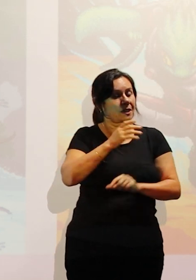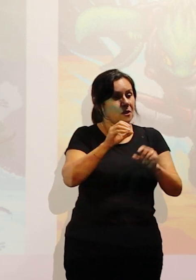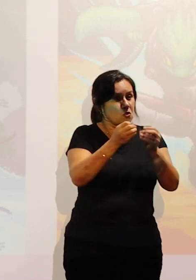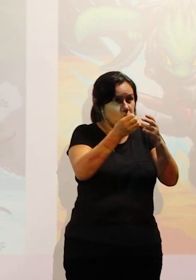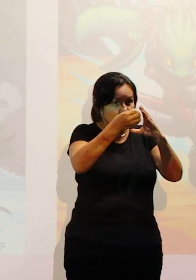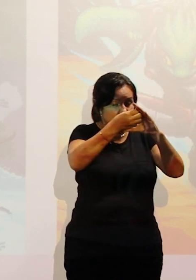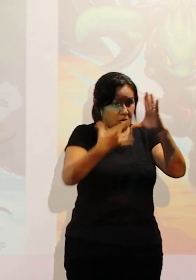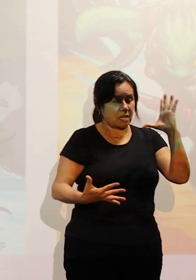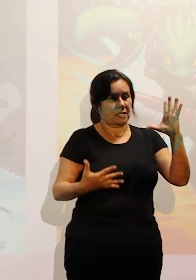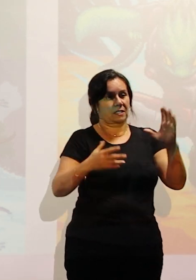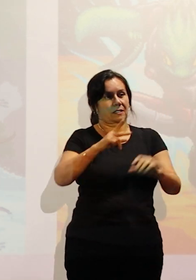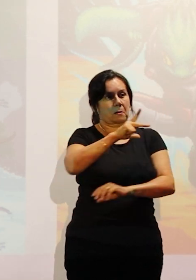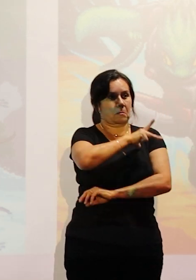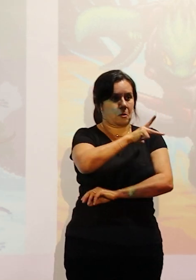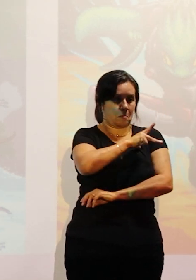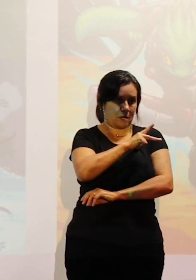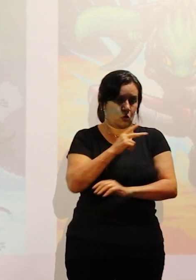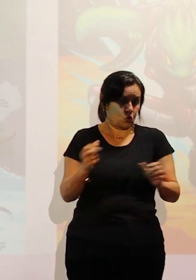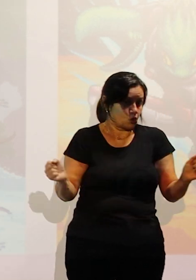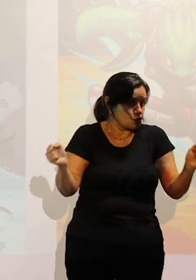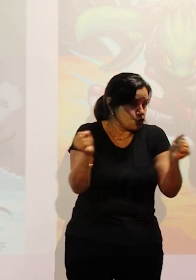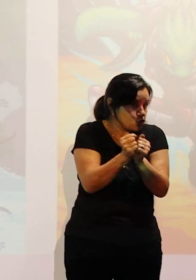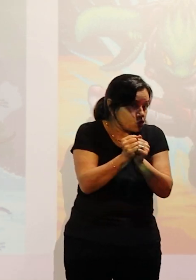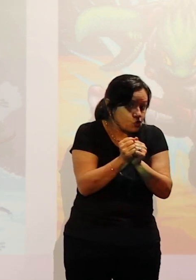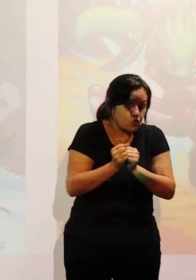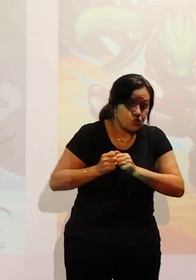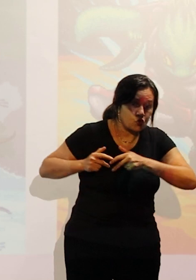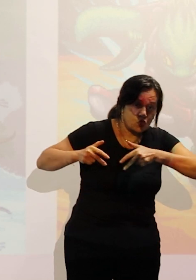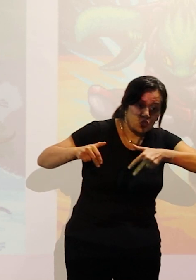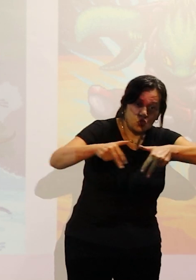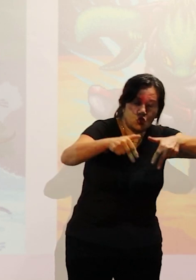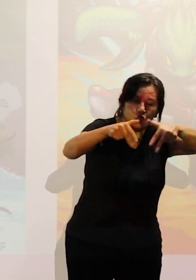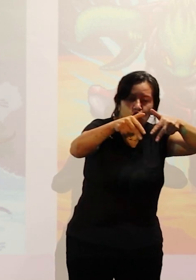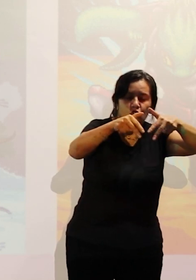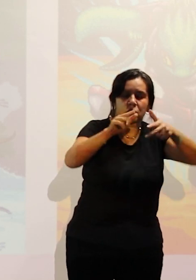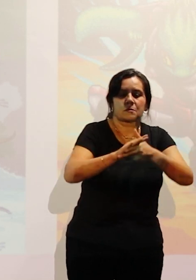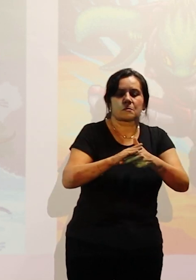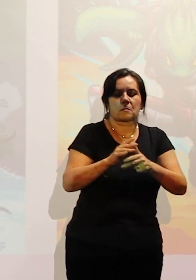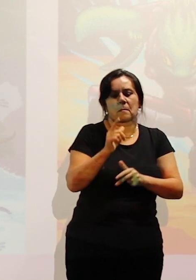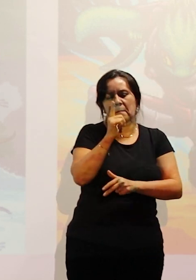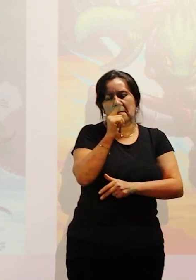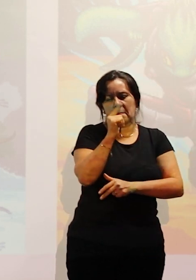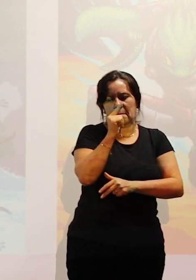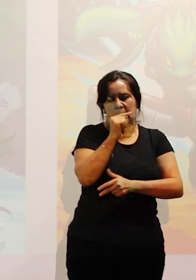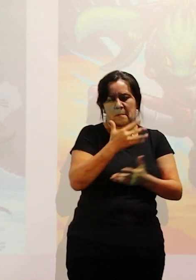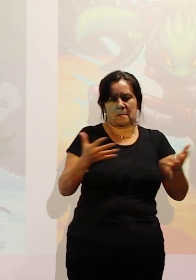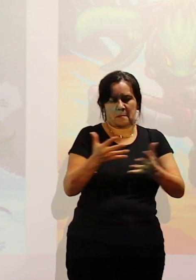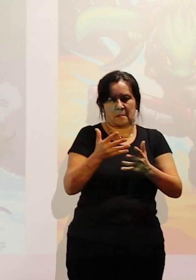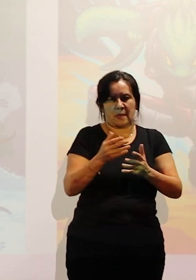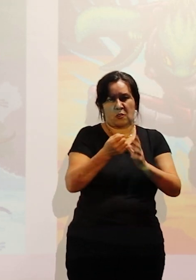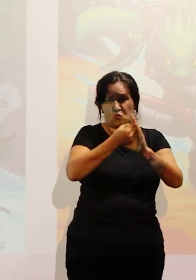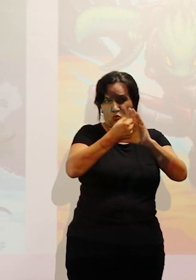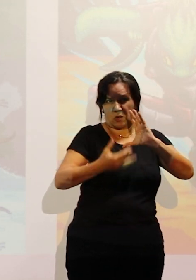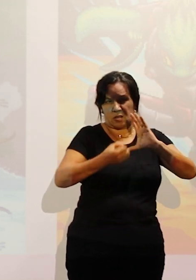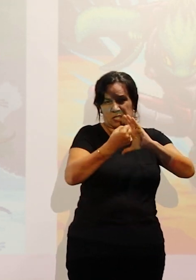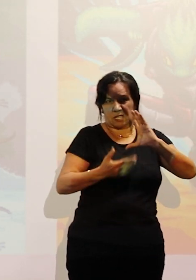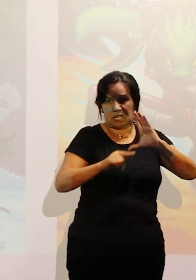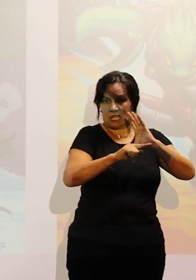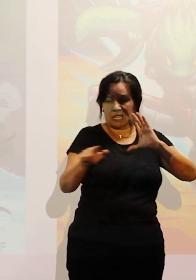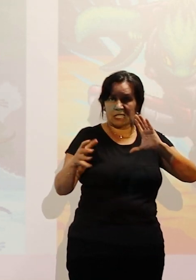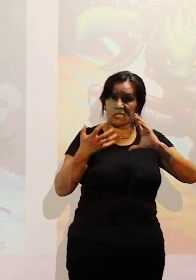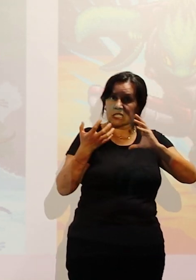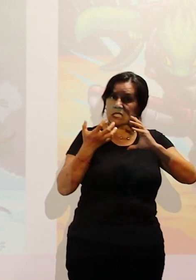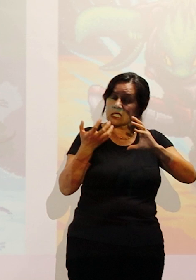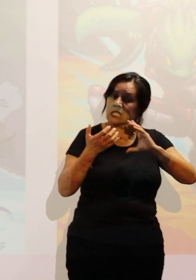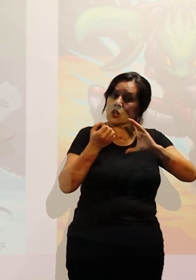aí eu coloquei todos eles correndo nessa imagem, inclusive com um reflexo na água, porque era uma característica muito forte da imagem, que eles queriam que eu